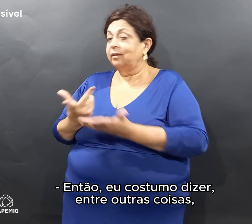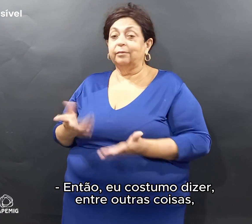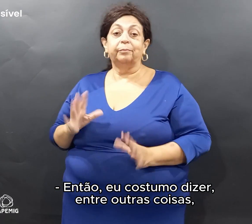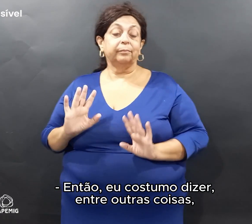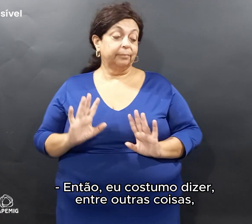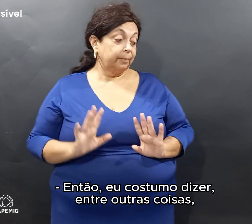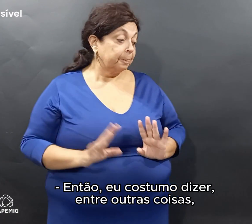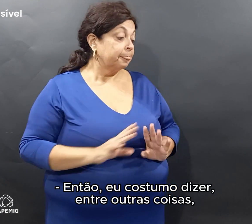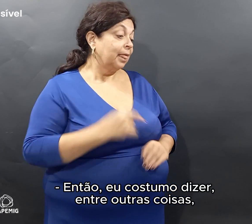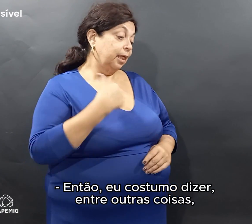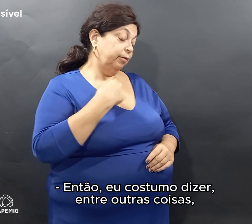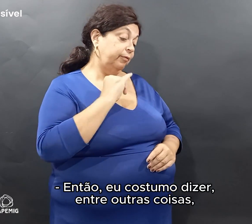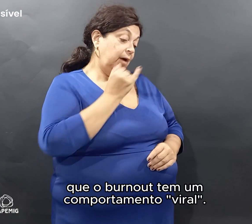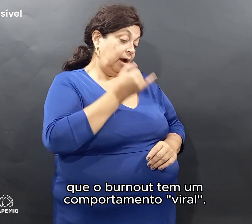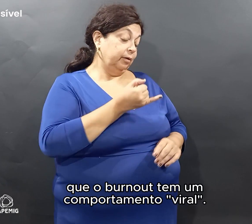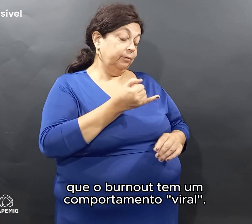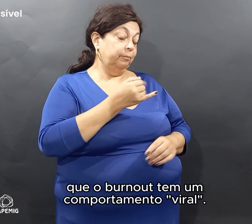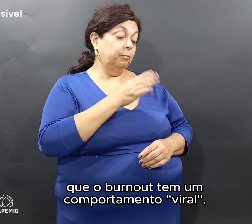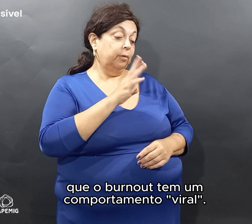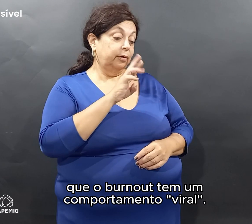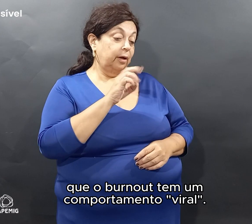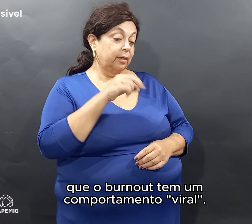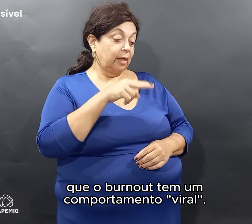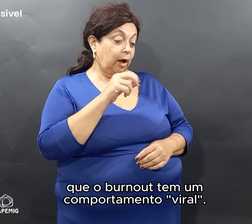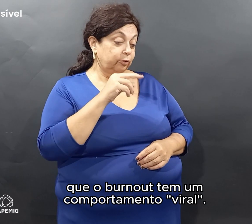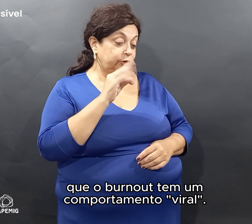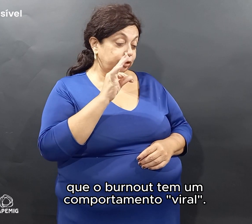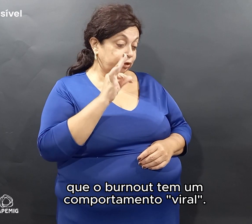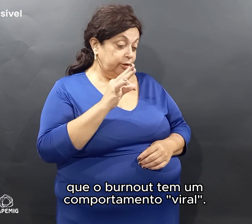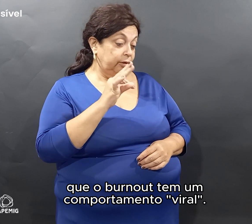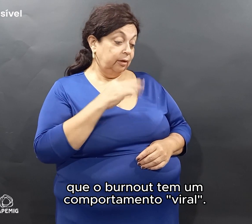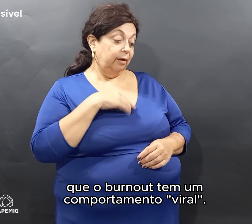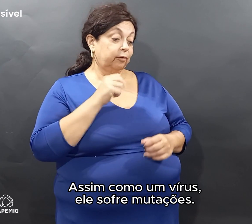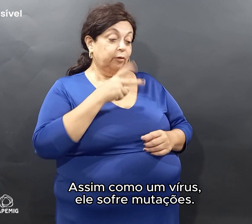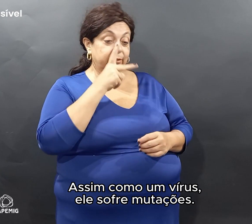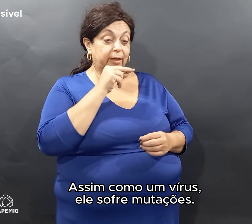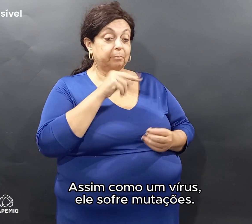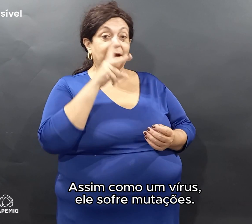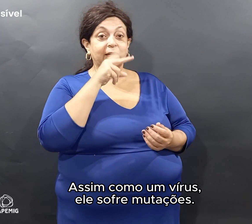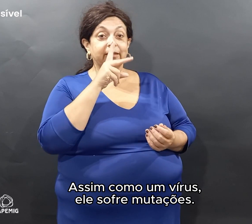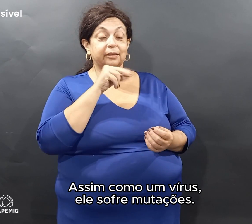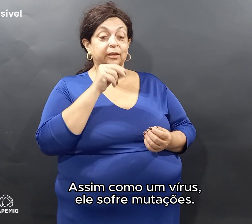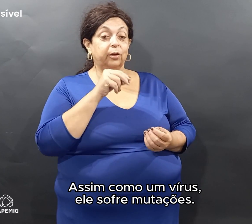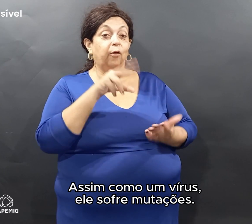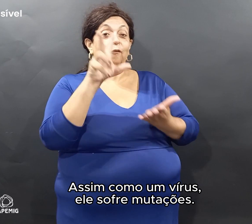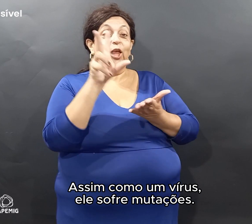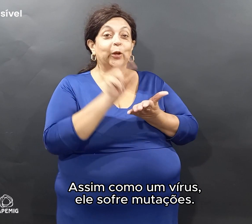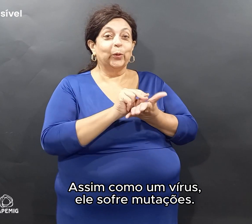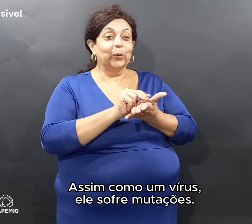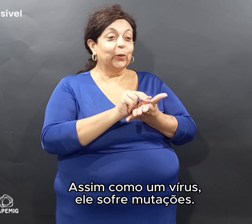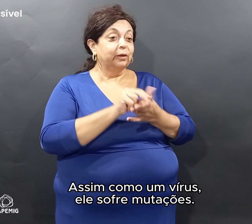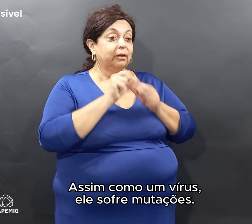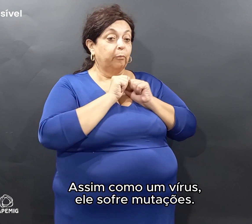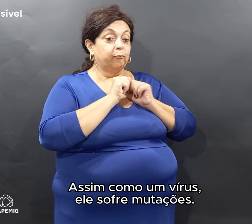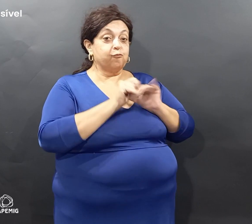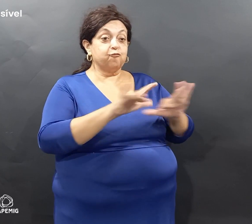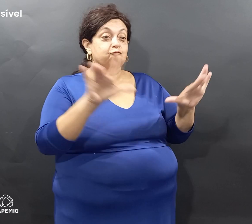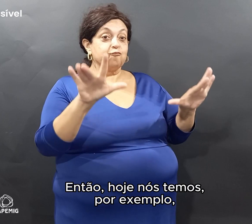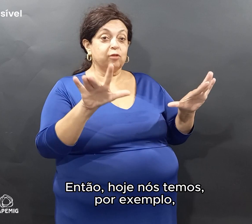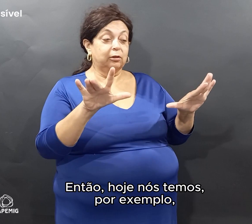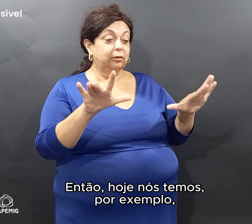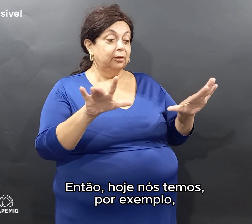eu costumo dizer, entre outras coisas, que o burnout tem um comportamento viral, né? Assim como um vírus, ele sofre